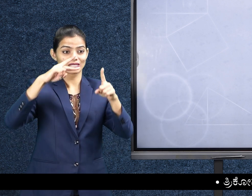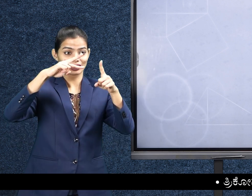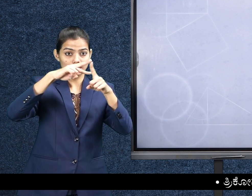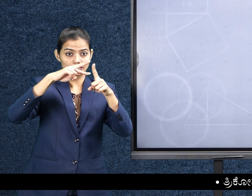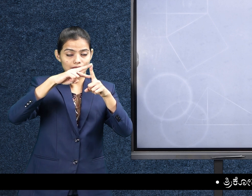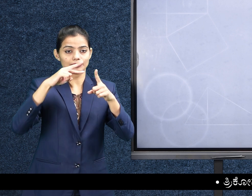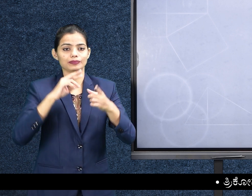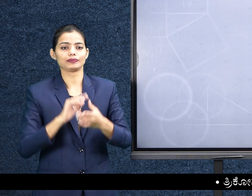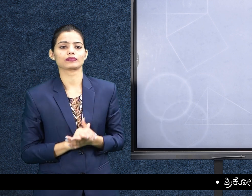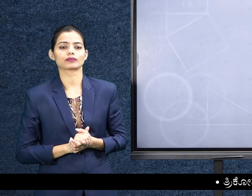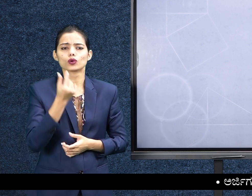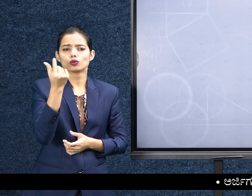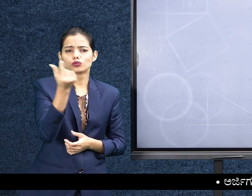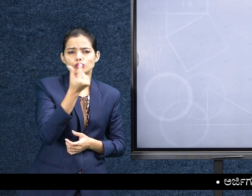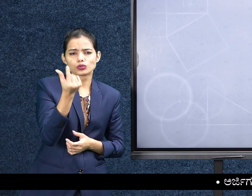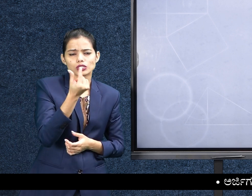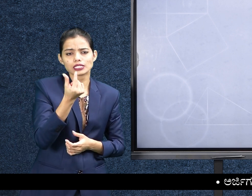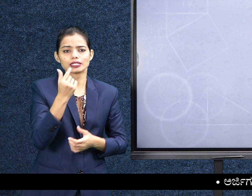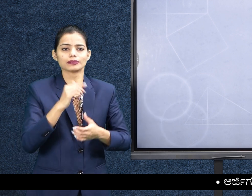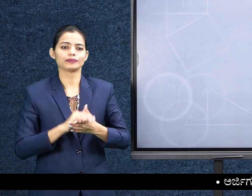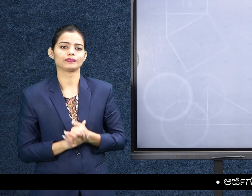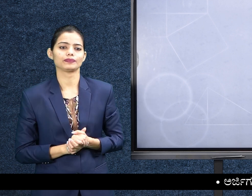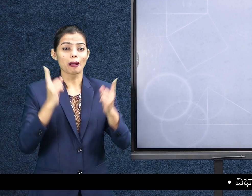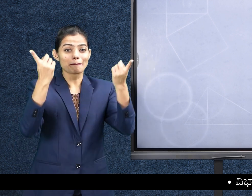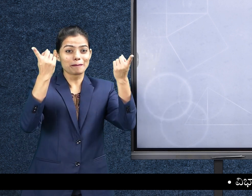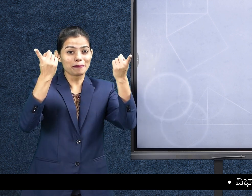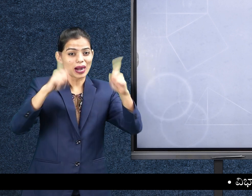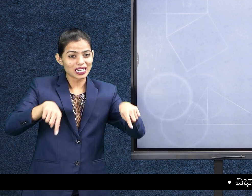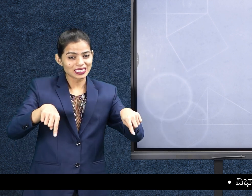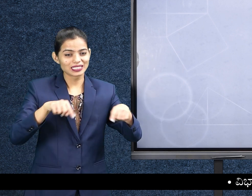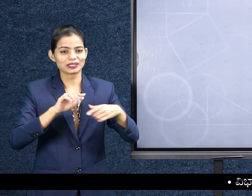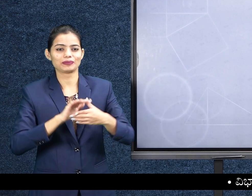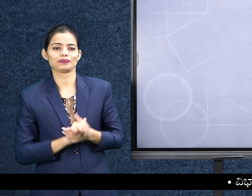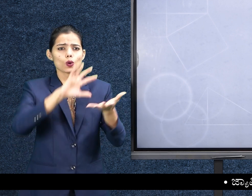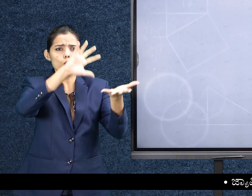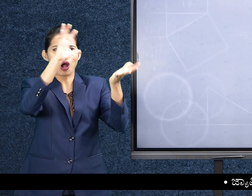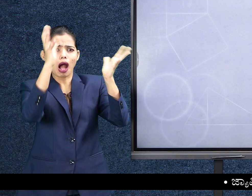ತ್ರಿಕೋನಗಳು, ಅರ್ಚಿಗಳನ್ನು, ವಿಭಾಗ, ಜ್ಯಾಮಿತಿ.